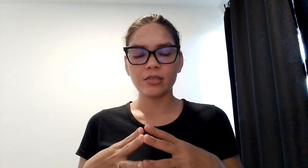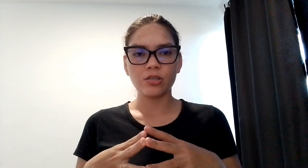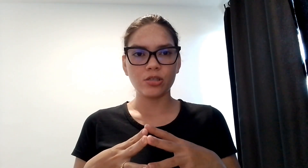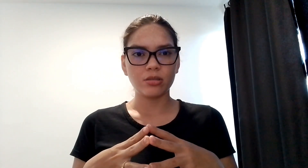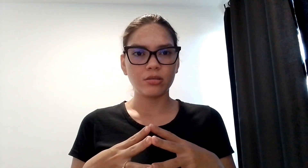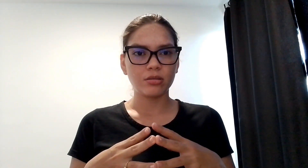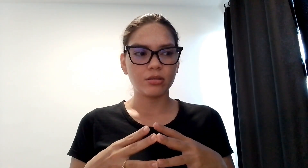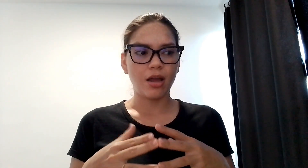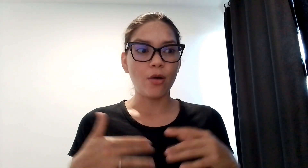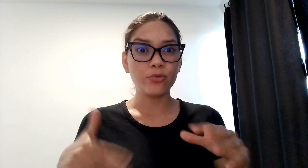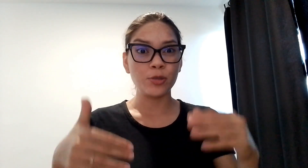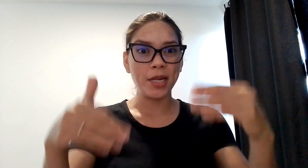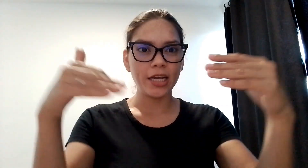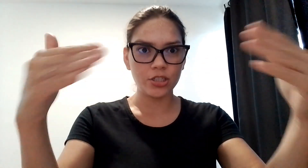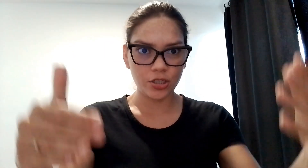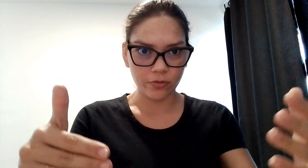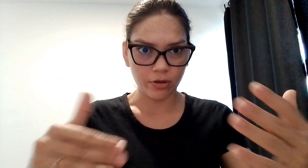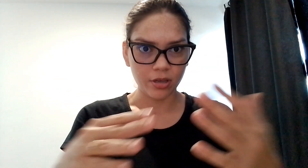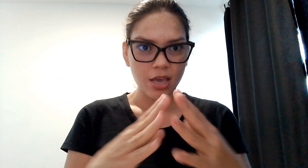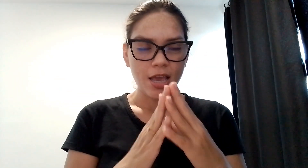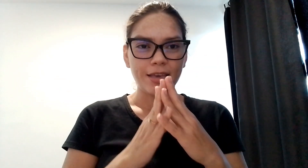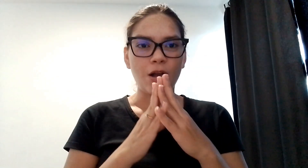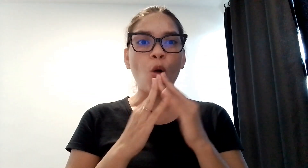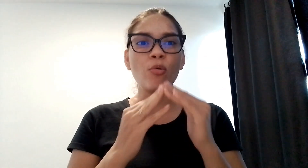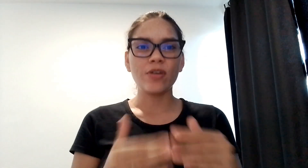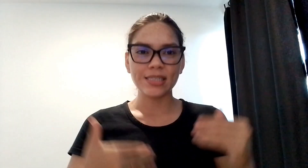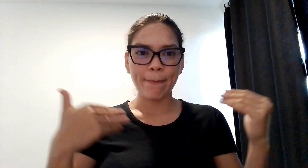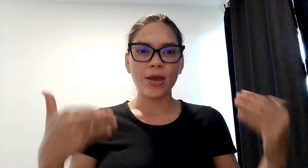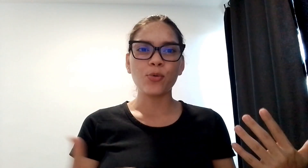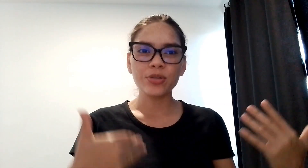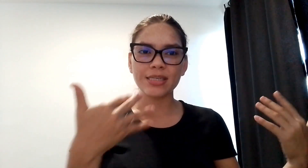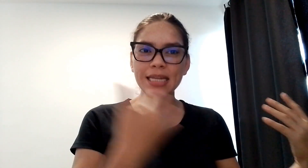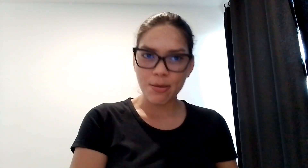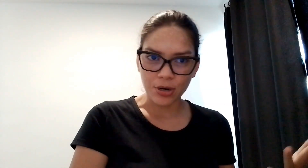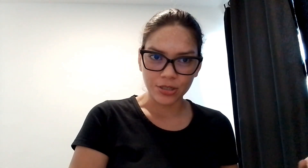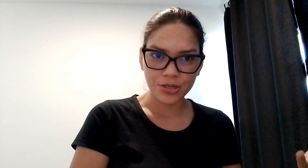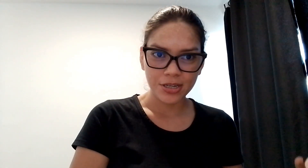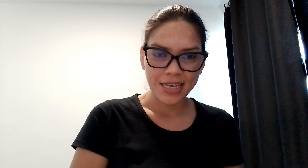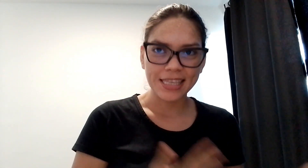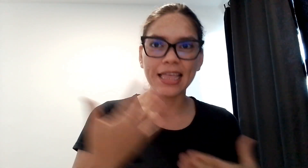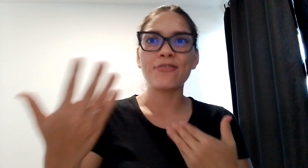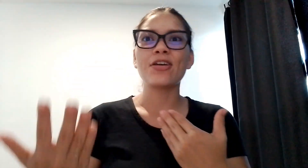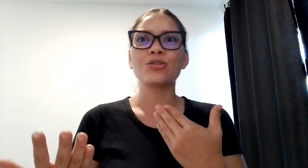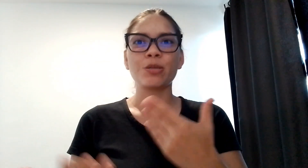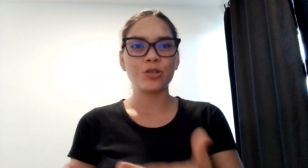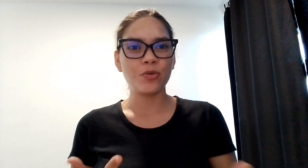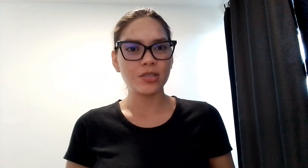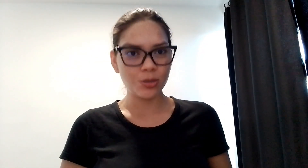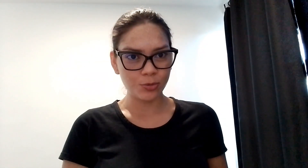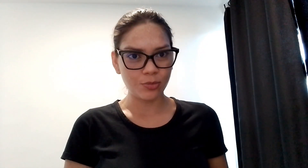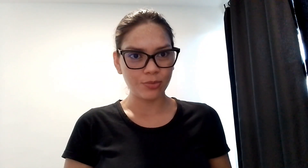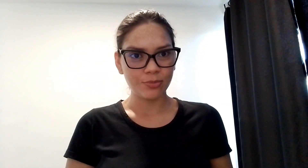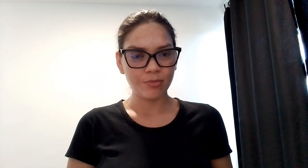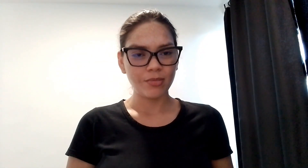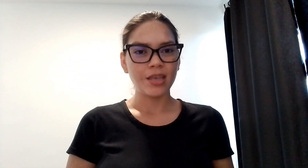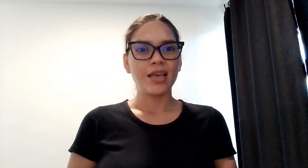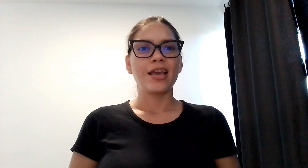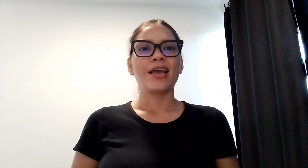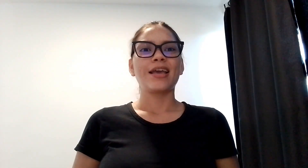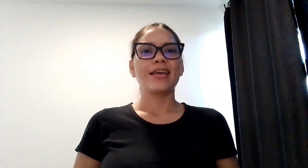mais autoexplicativa, que é como fazer perguntas em Libras, que tem a ver justamente com esse assunto. Que